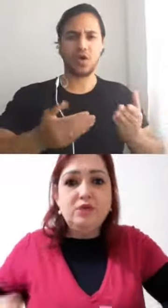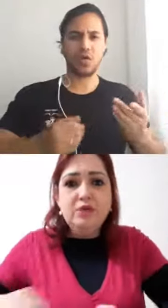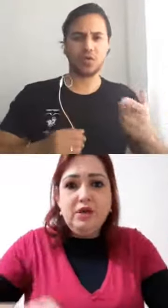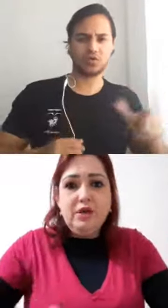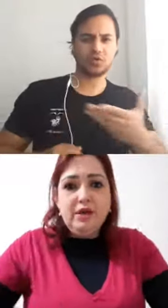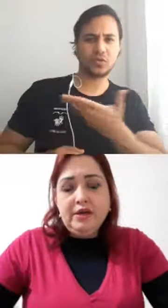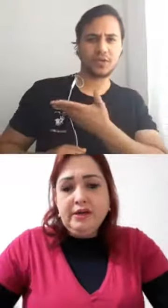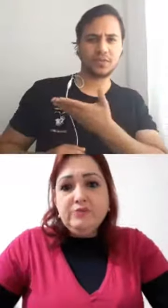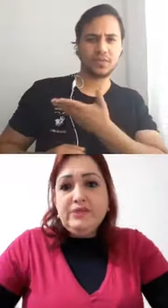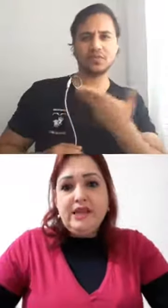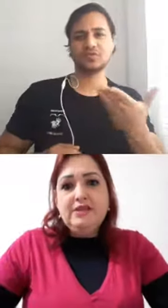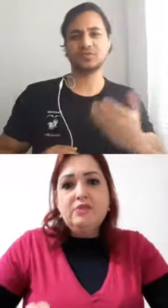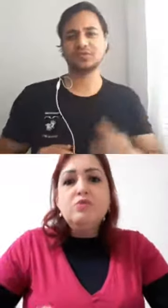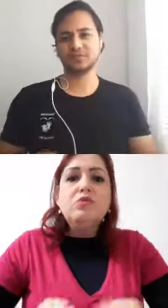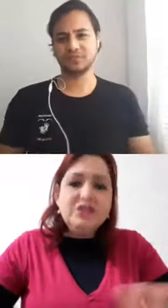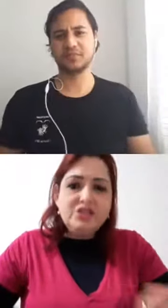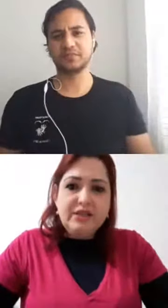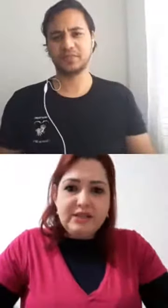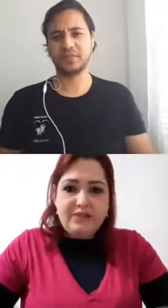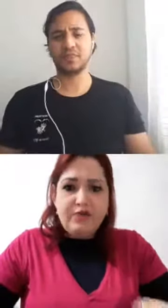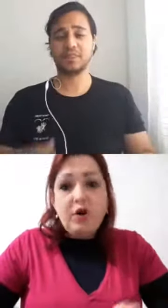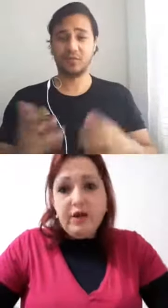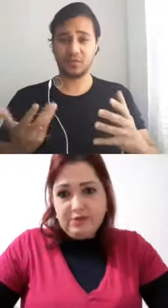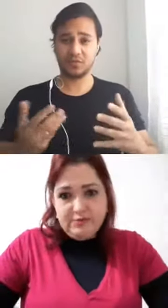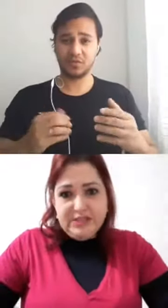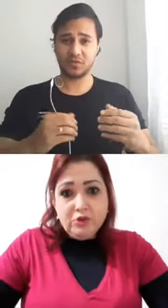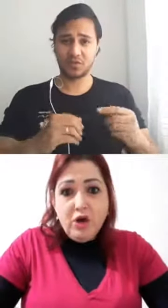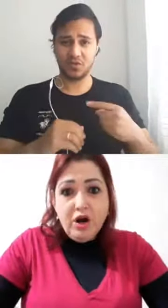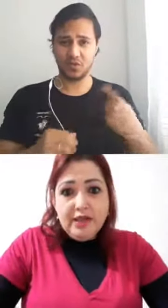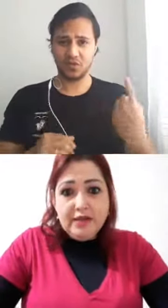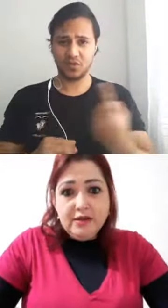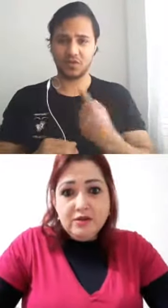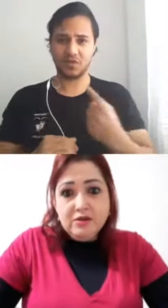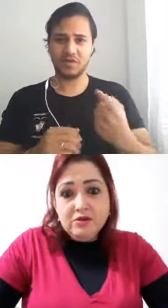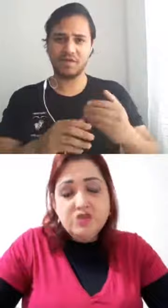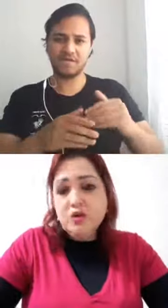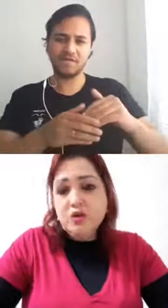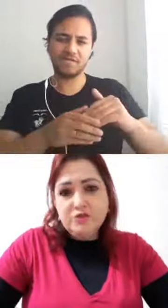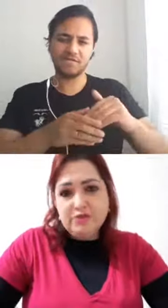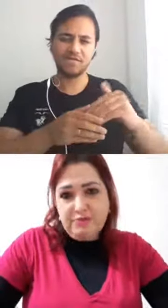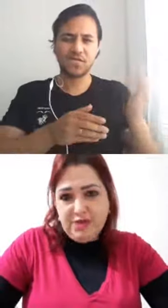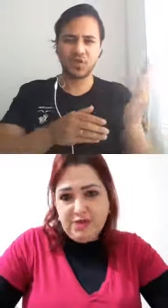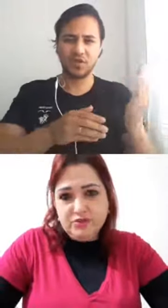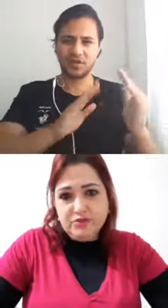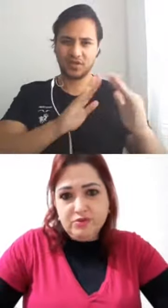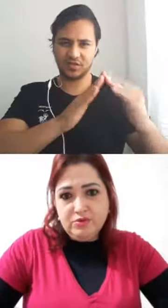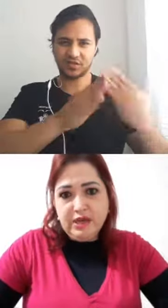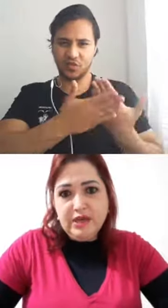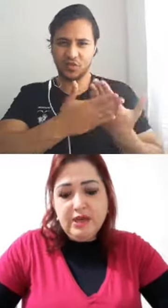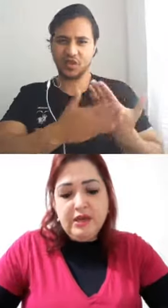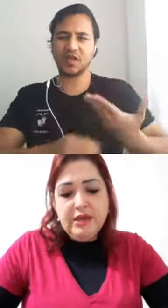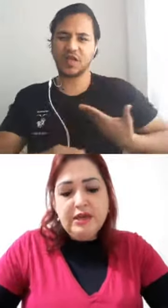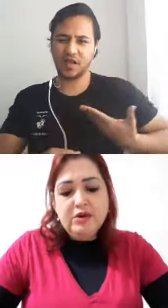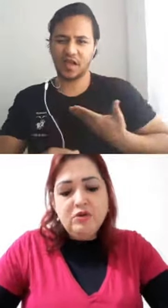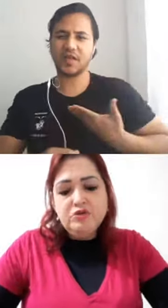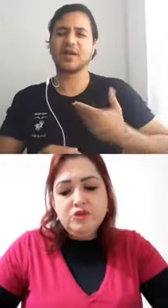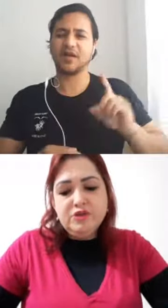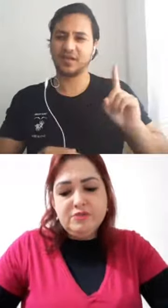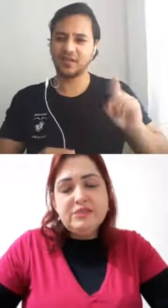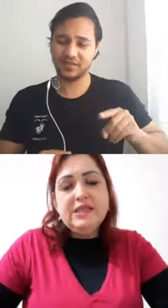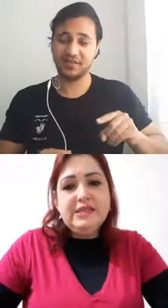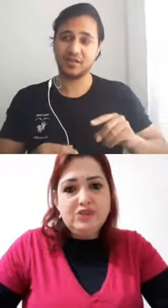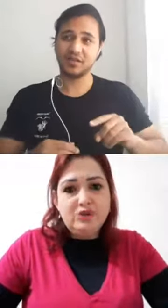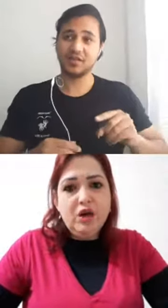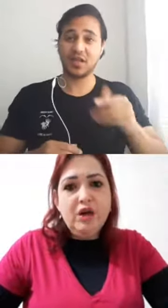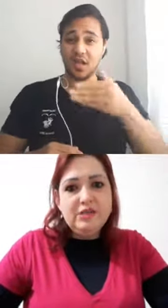amigo. Não tem. Então, quando a gente está fora de uma escola, nós somos os amigos, né? E quando nós